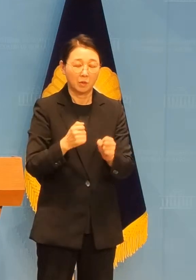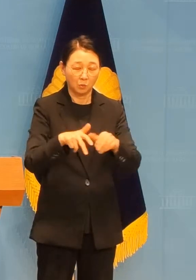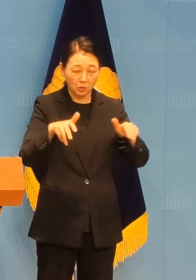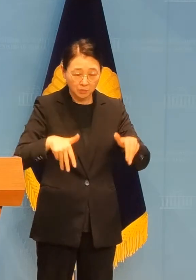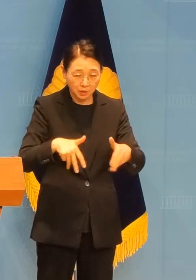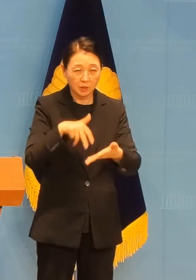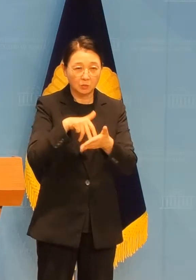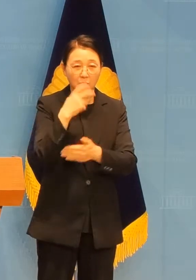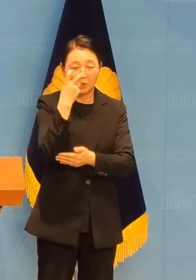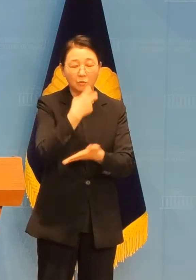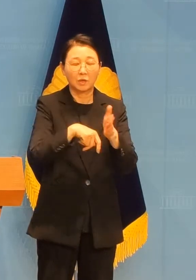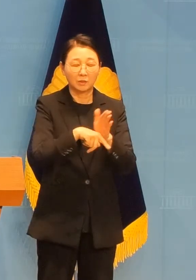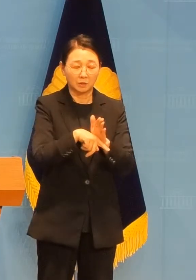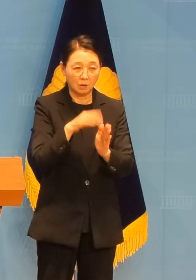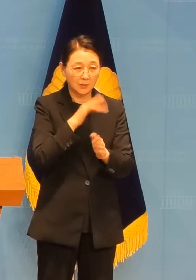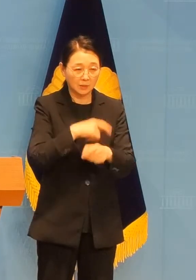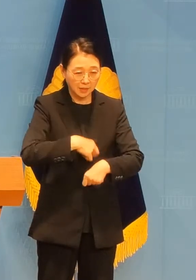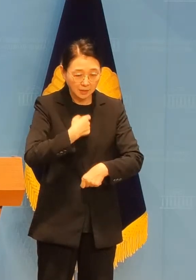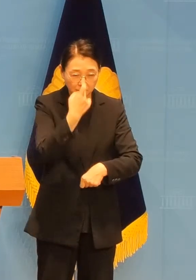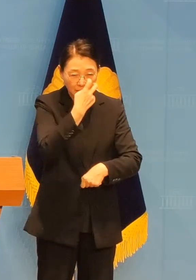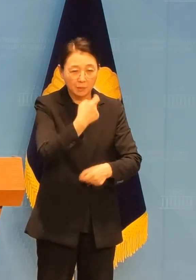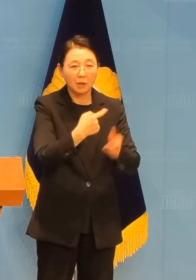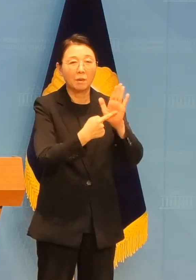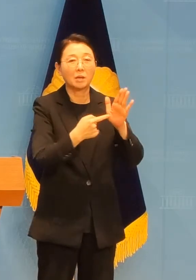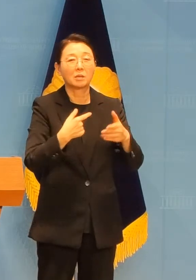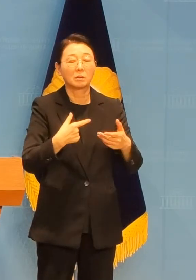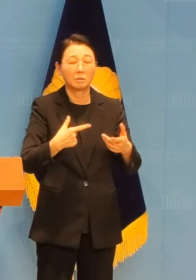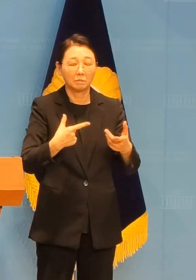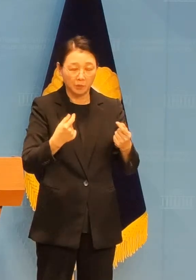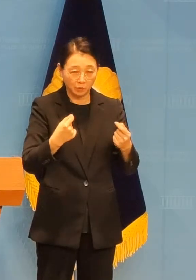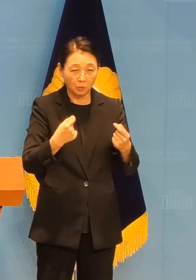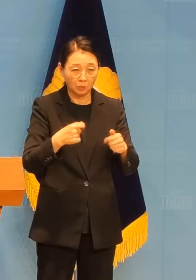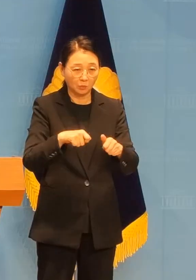진상을 낱낱이 밝히고 책임자를 처벌해야 합니다.